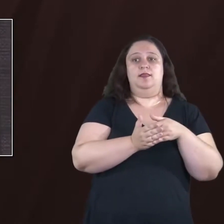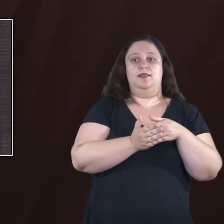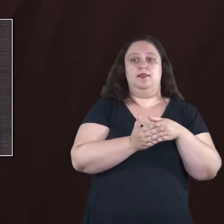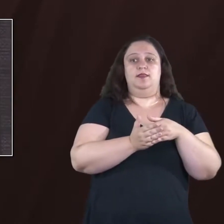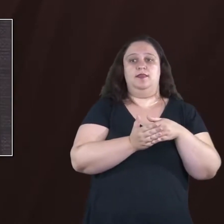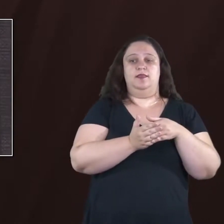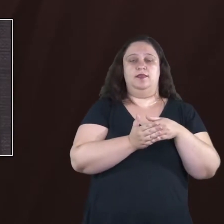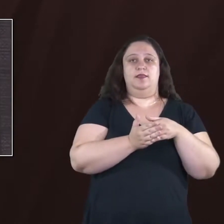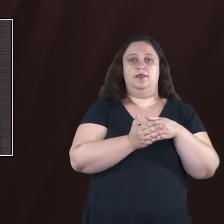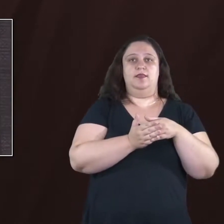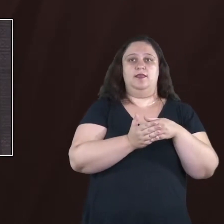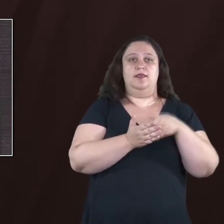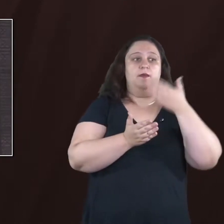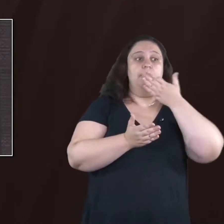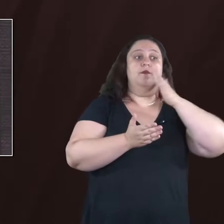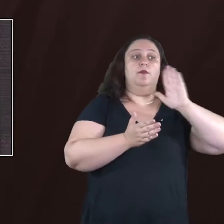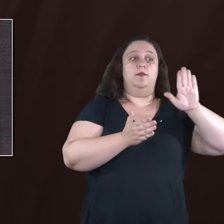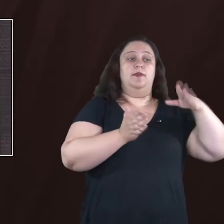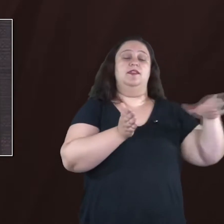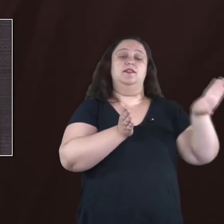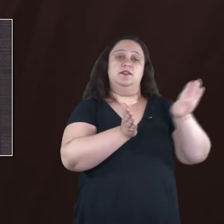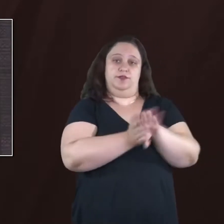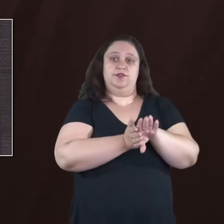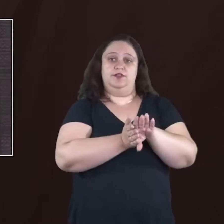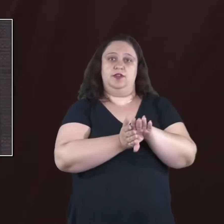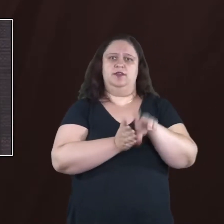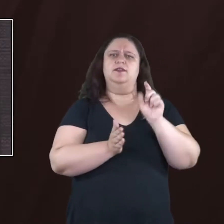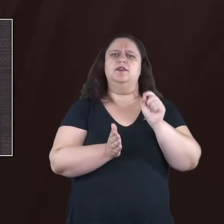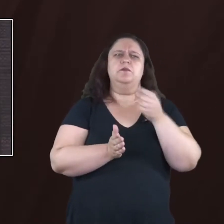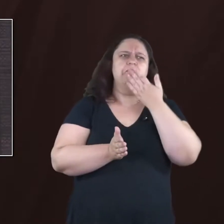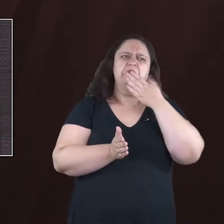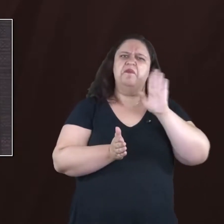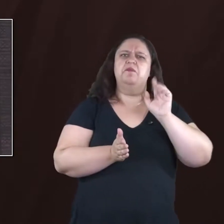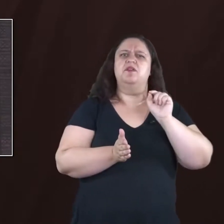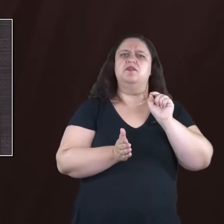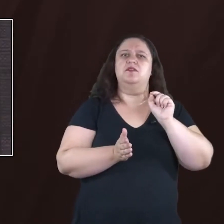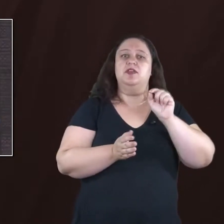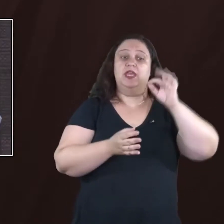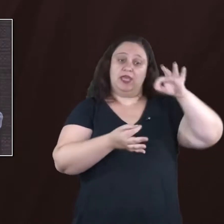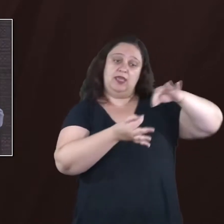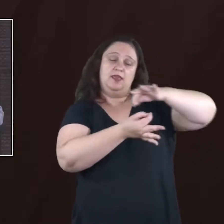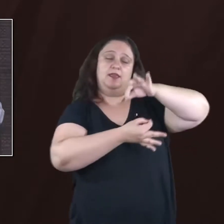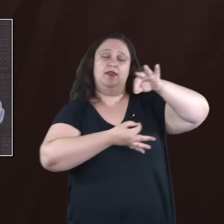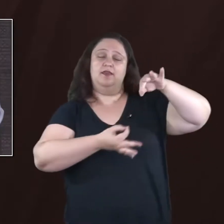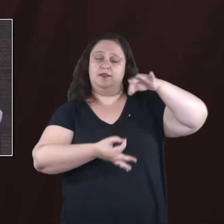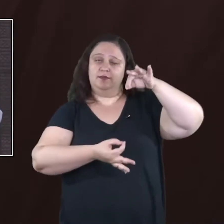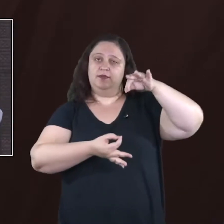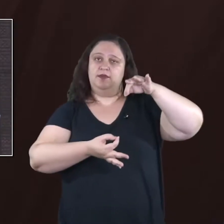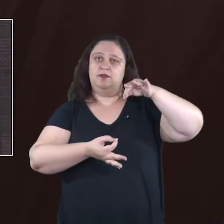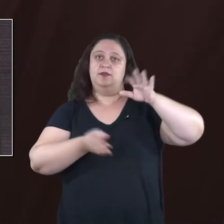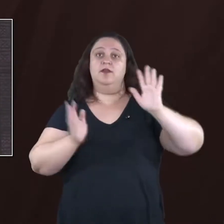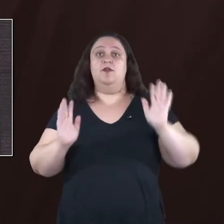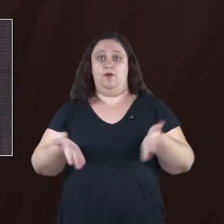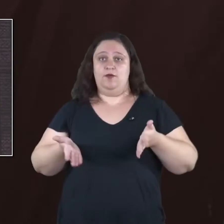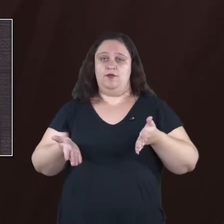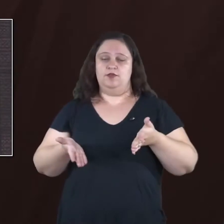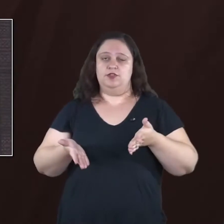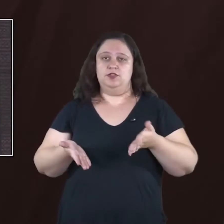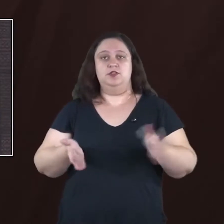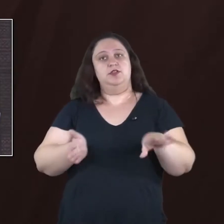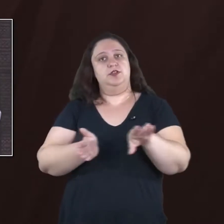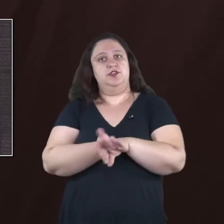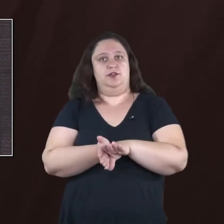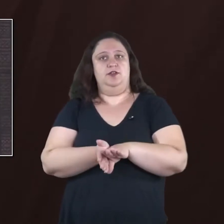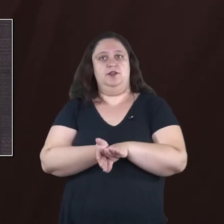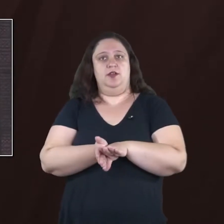enviado a promessa do Pai. E a promessa do Pai é o Espírito. Portanto, hoje nós estamos na era do Espírito,